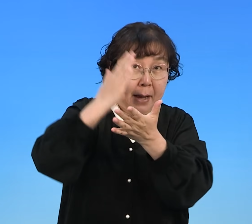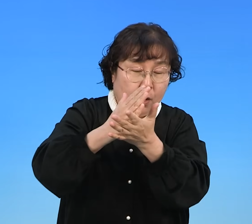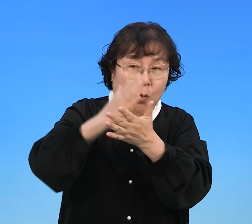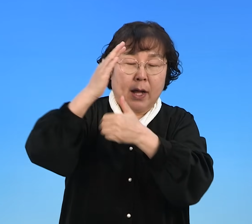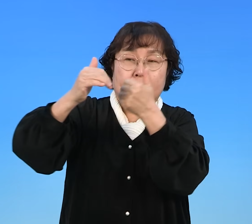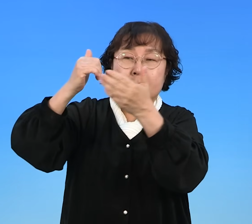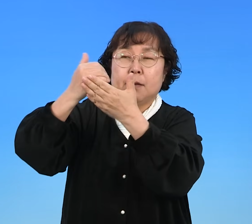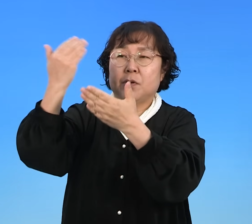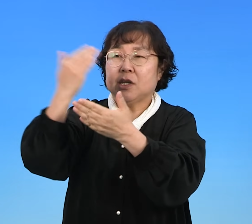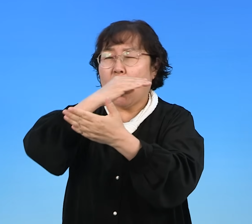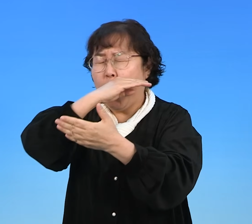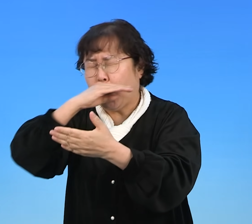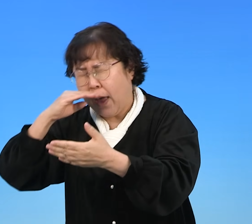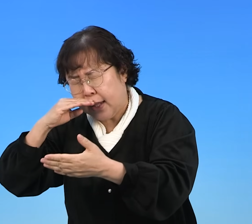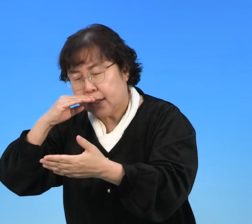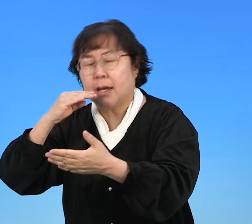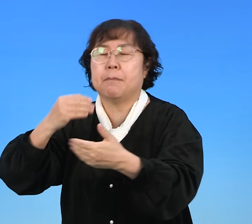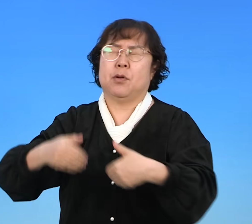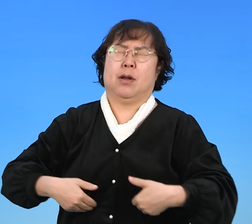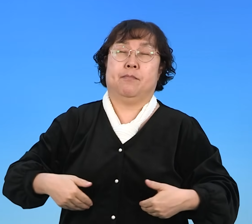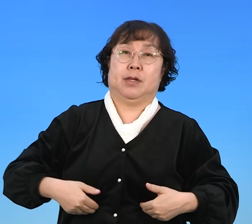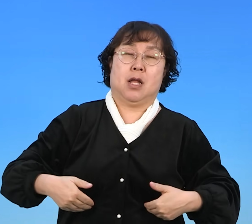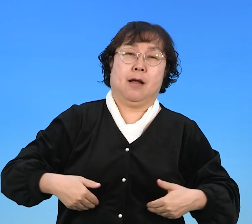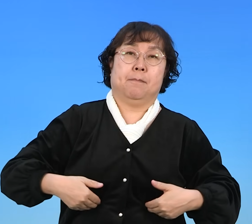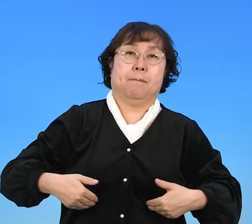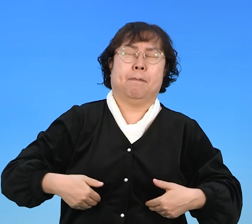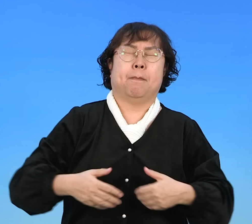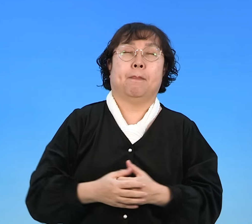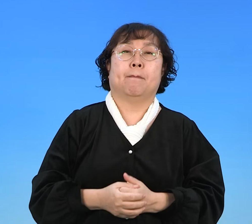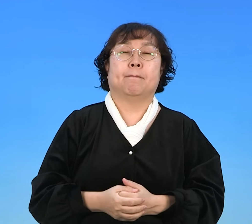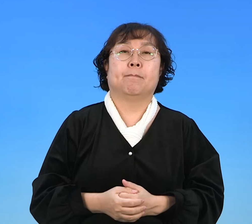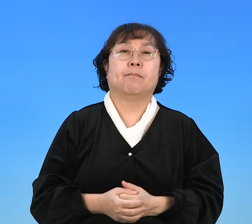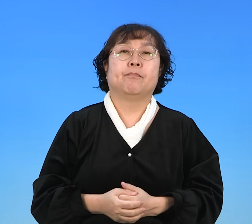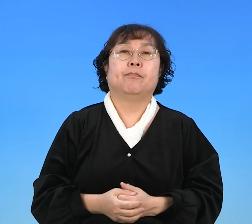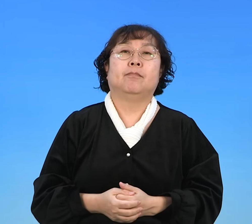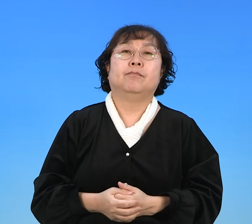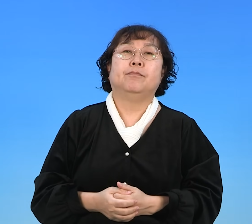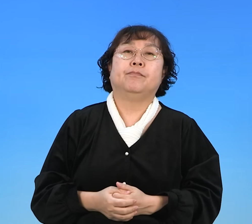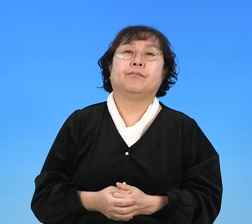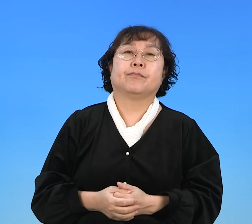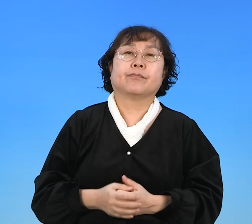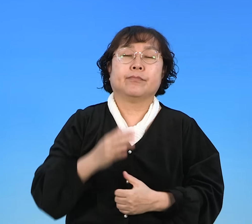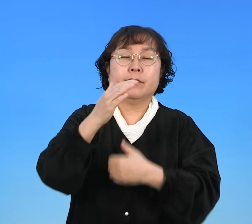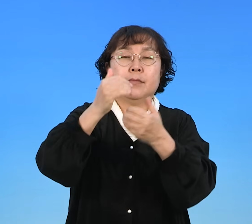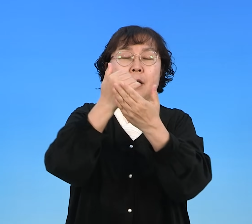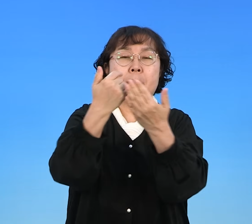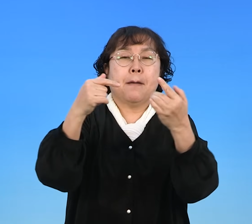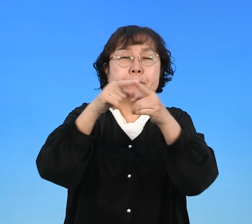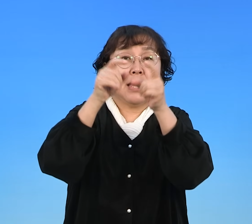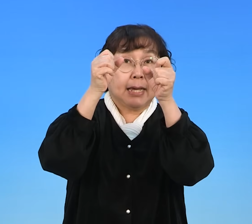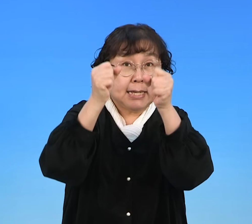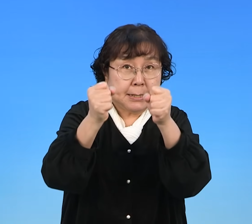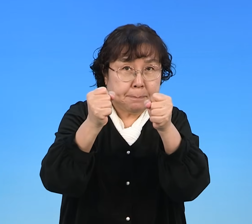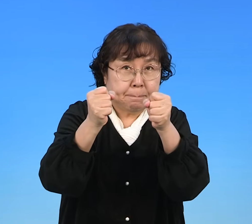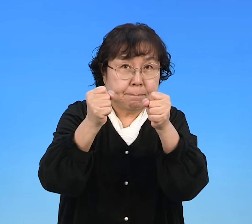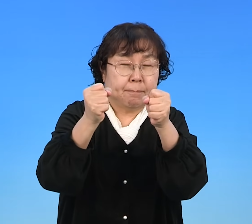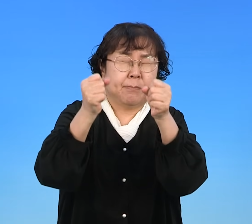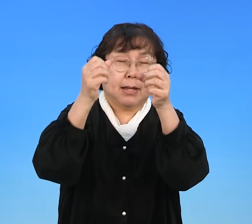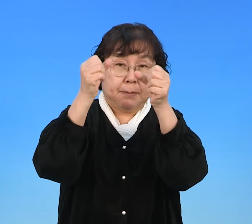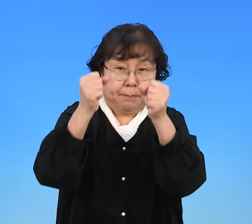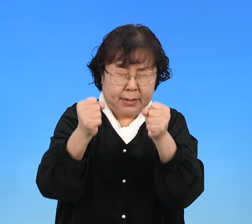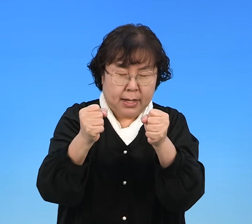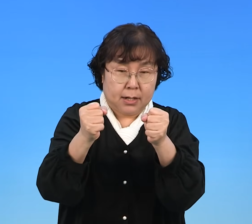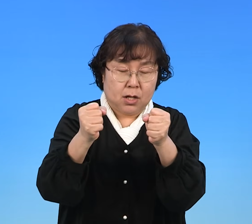이 모세의 말씀의 포인트가 뭐냐 하면 하나님의 임재를 두려워만 하지 말고,